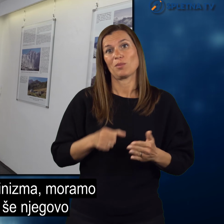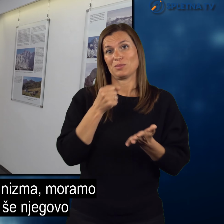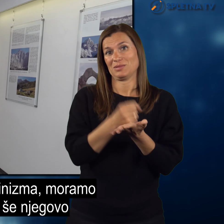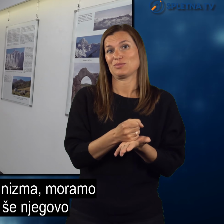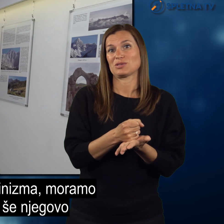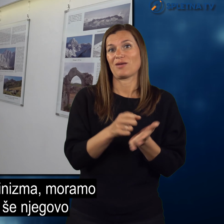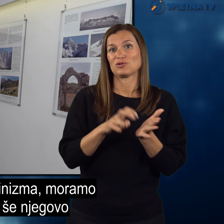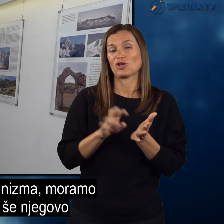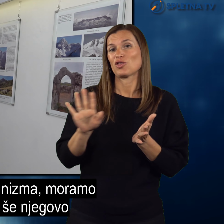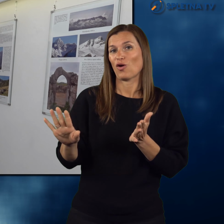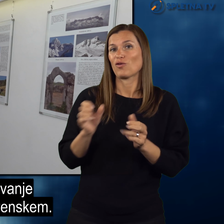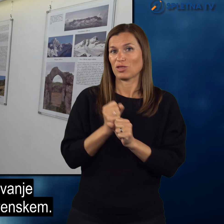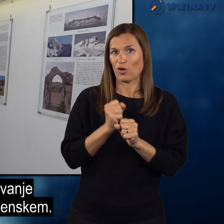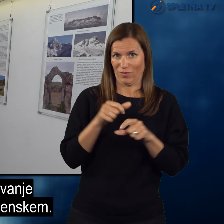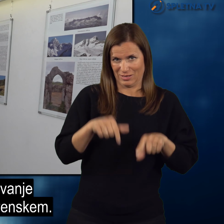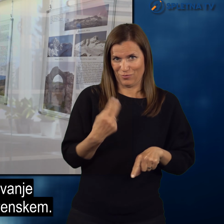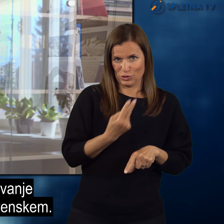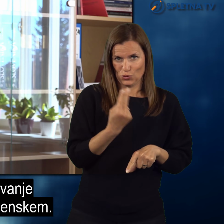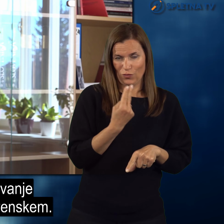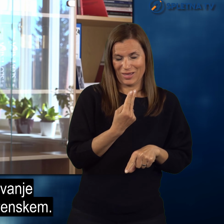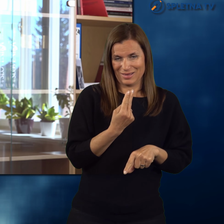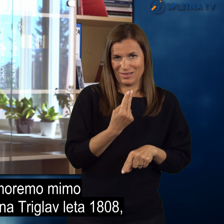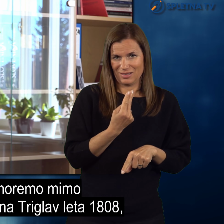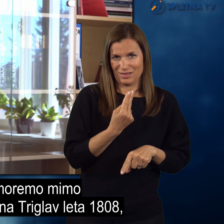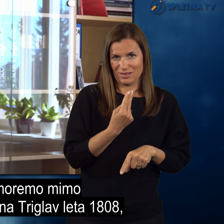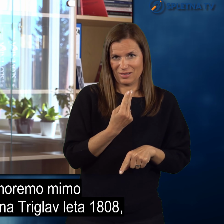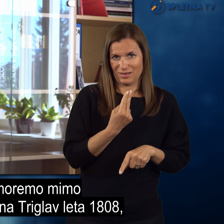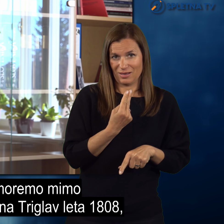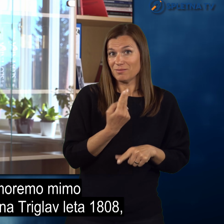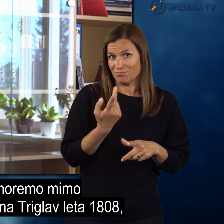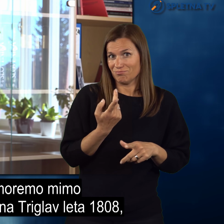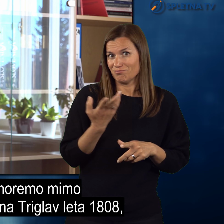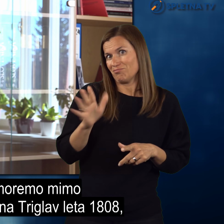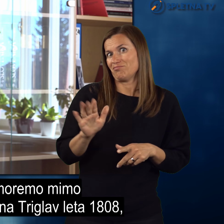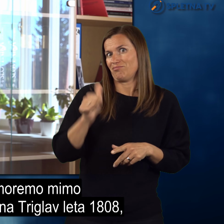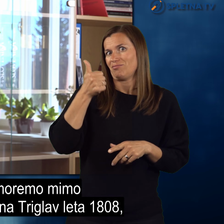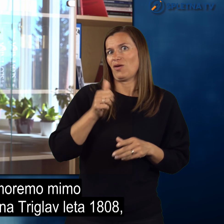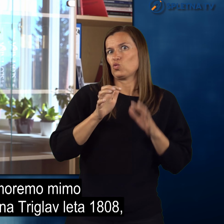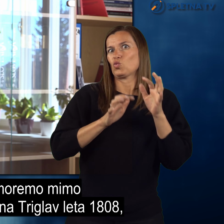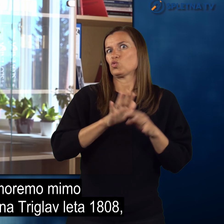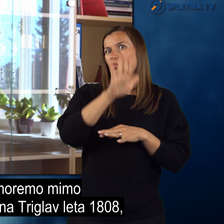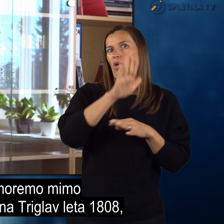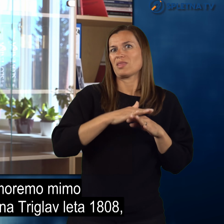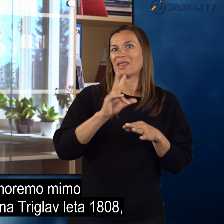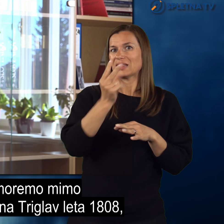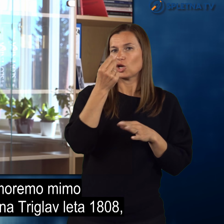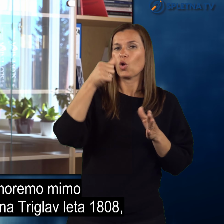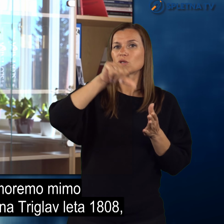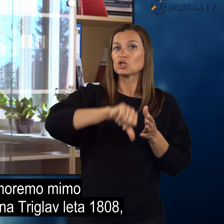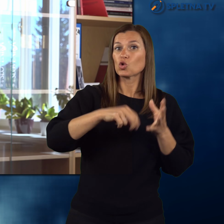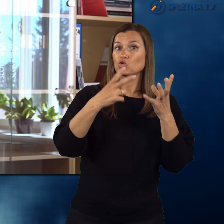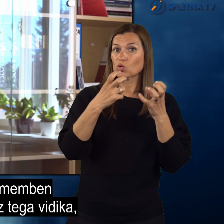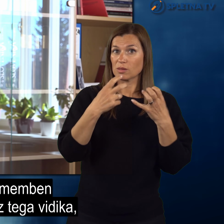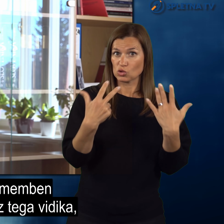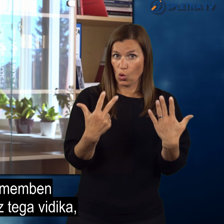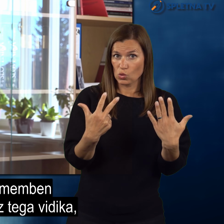moramo izpostaviti še njegovo delovanje na Slovenskem in tukaj ne moremo mimo njegovega vzpona na Triglav leta